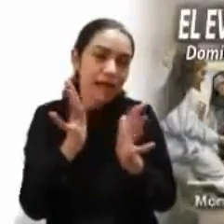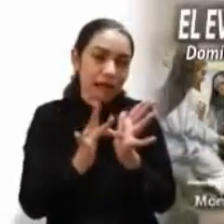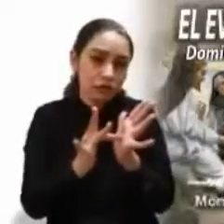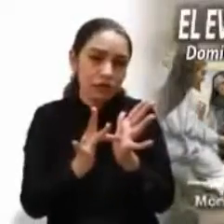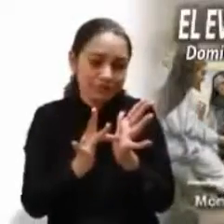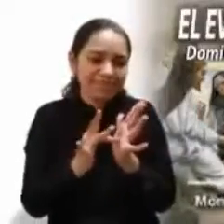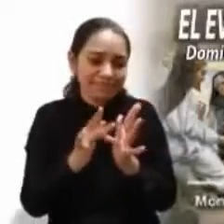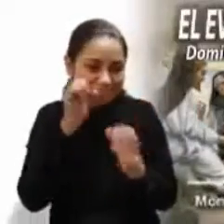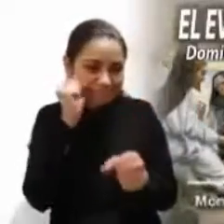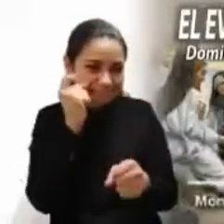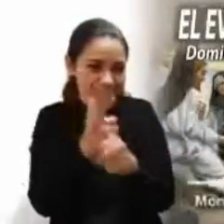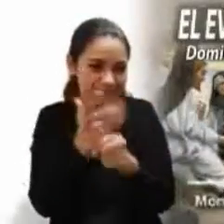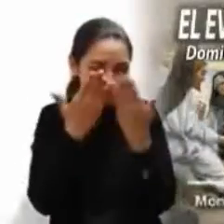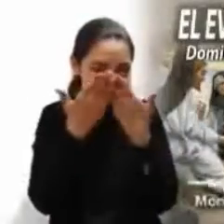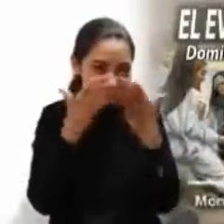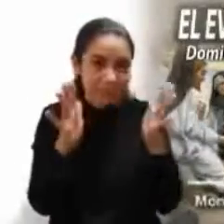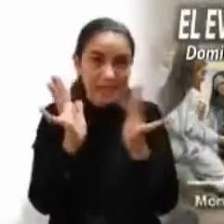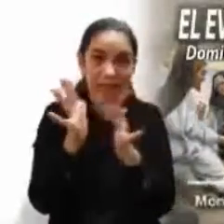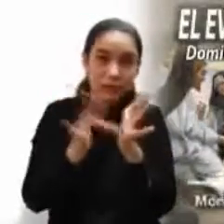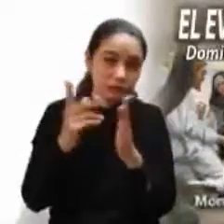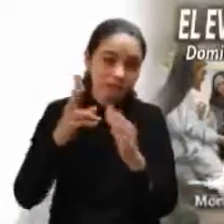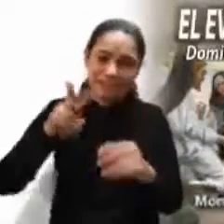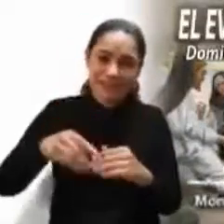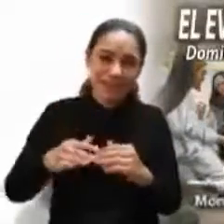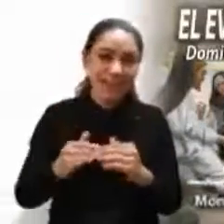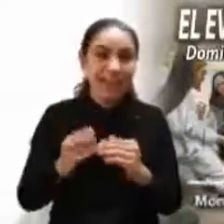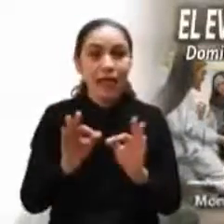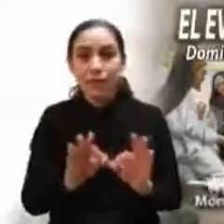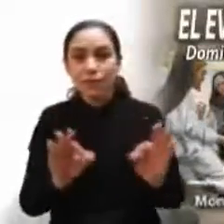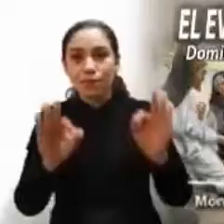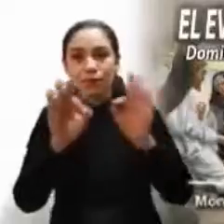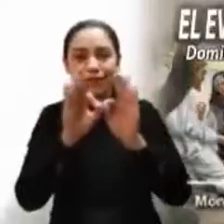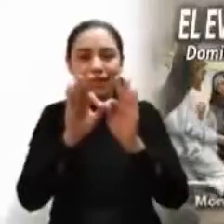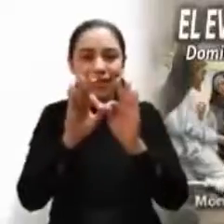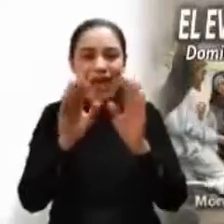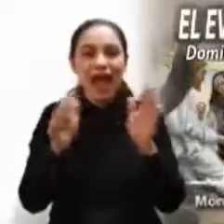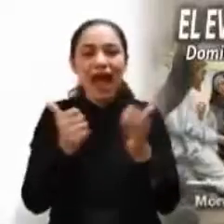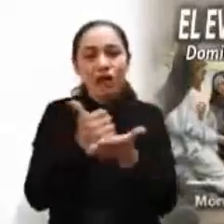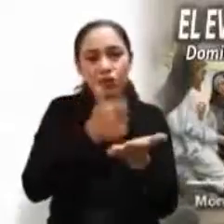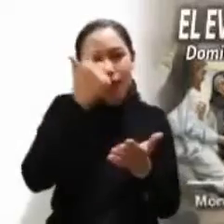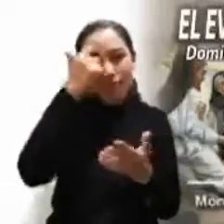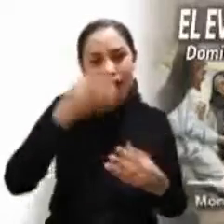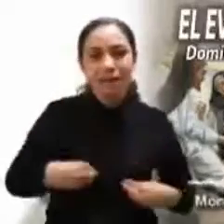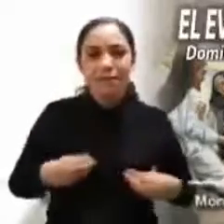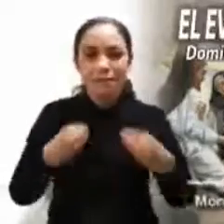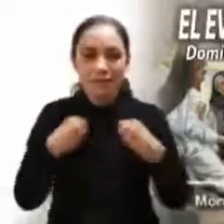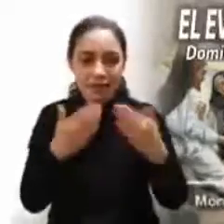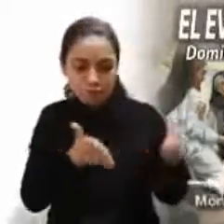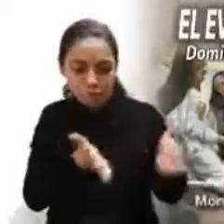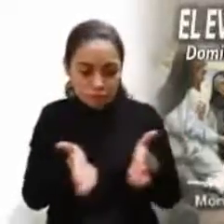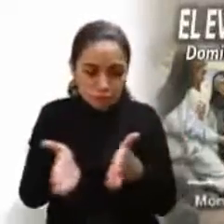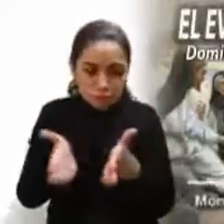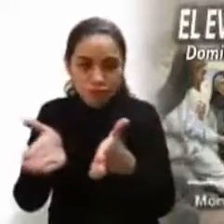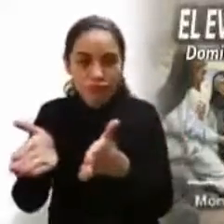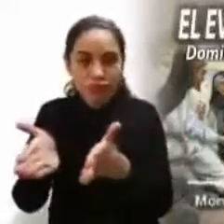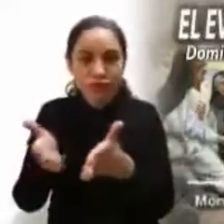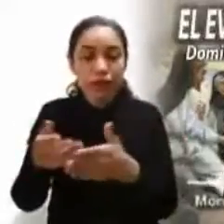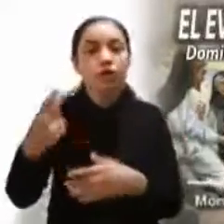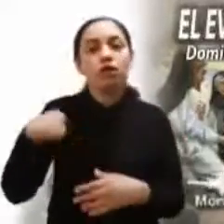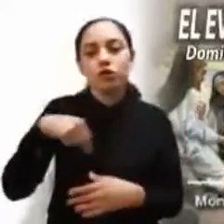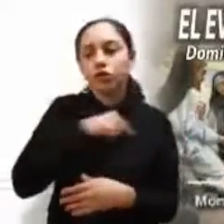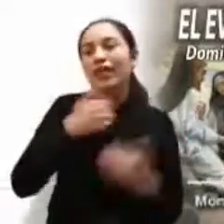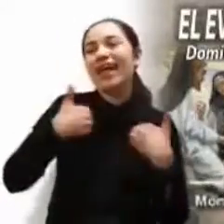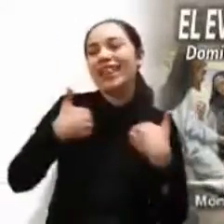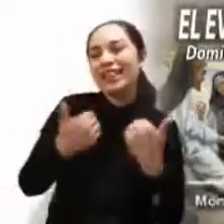ante todo el que modela y da esencia a nuestra vida. Comprenderemos las palabras de San Pablo que nos